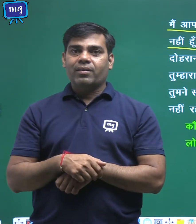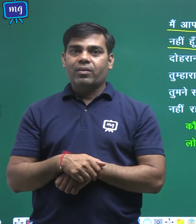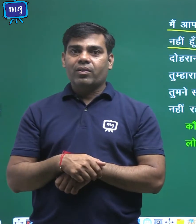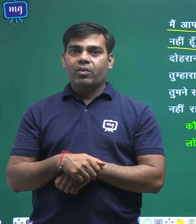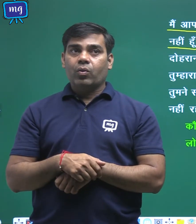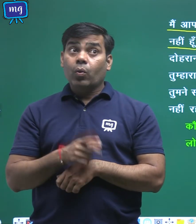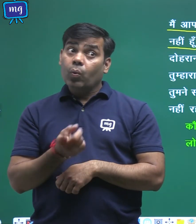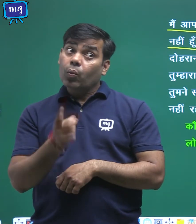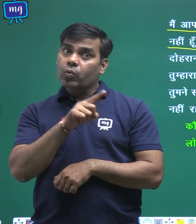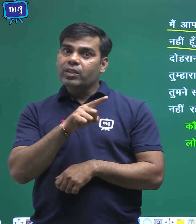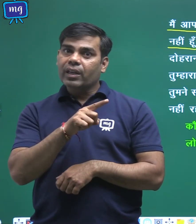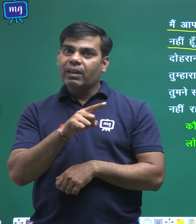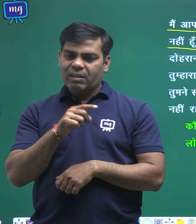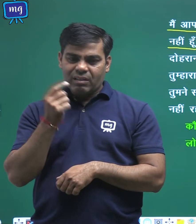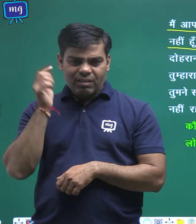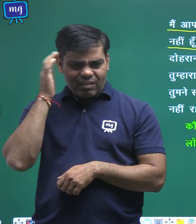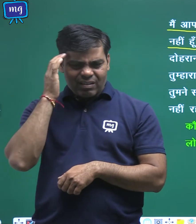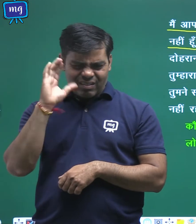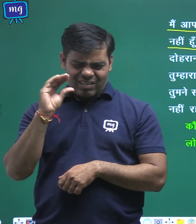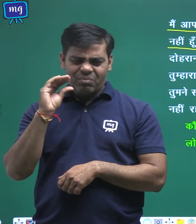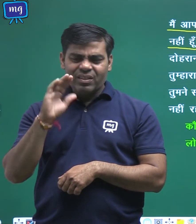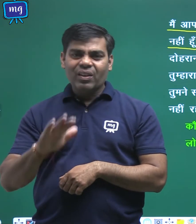उसी नादानी को